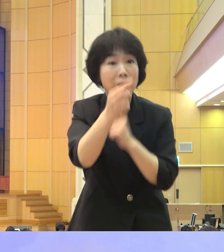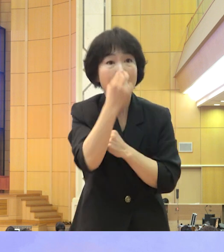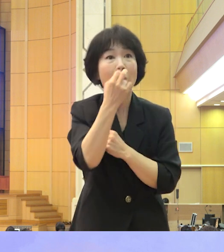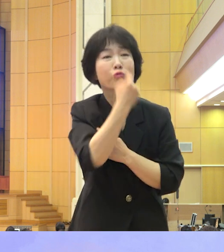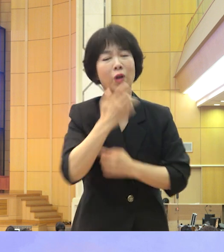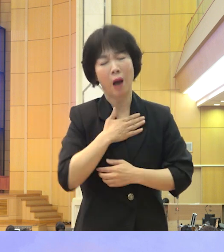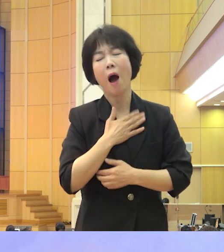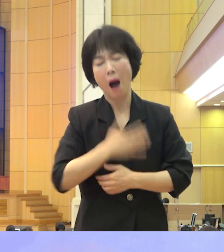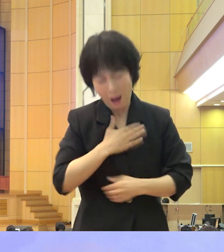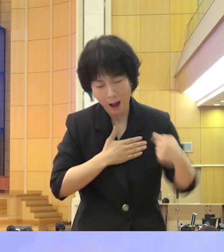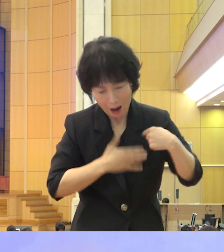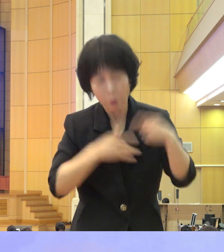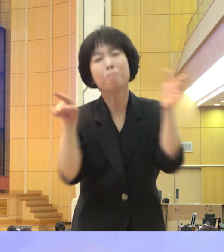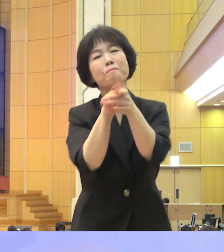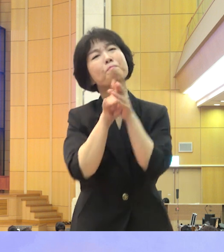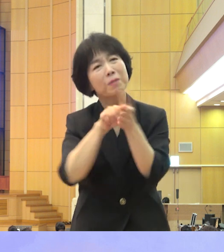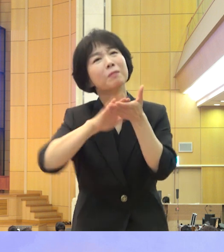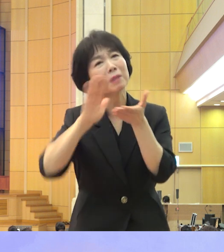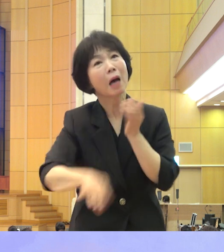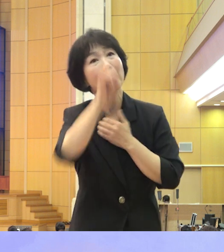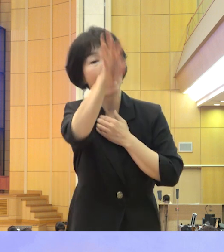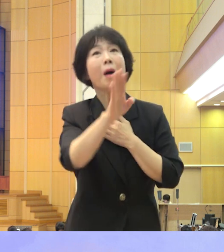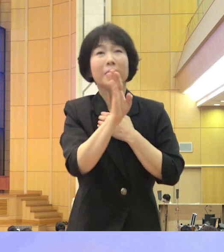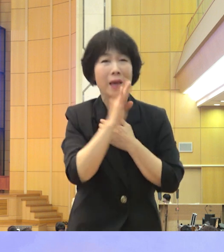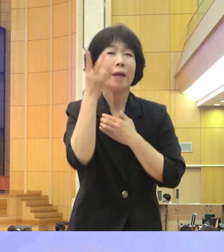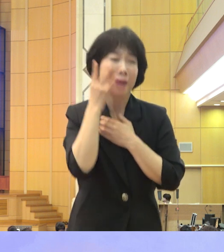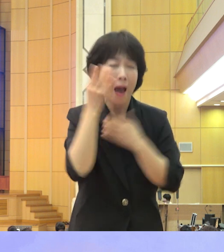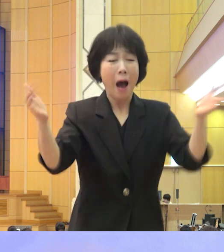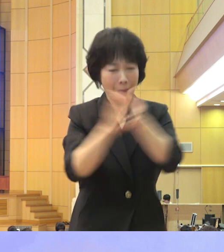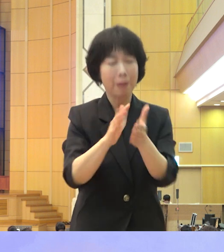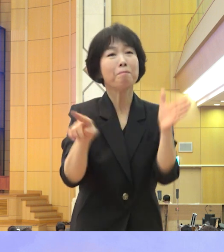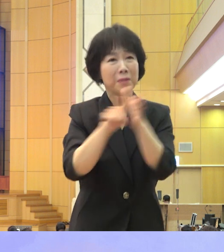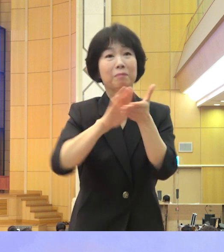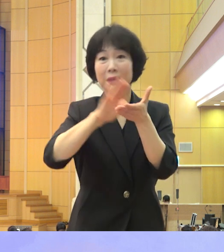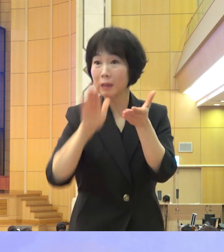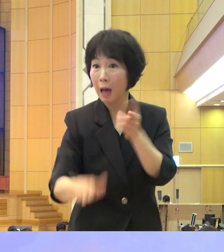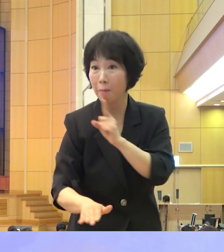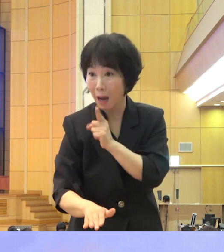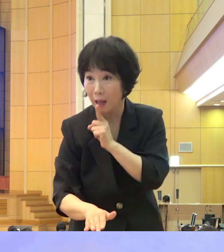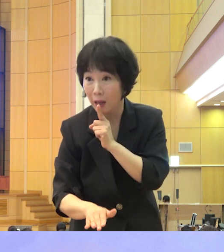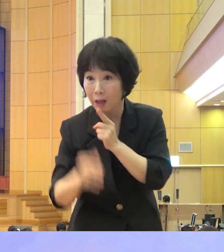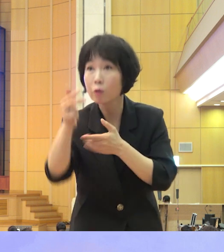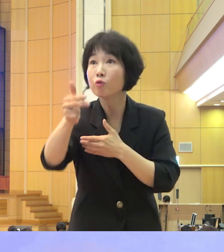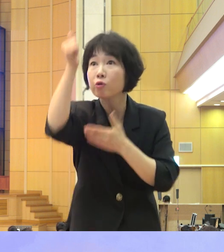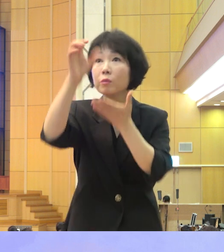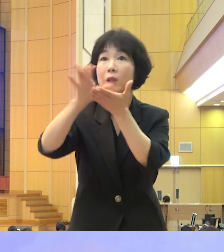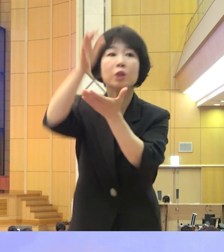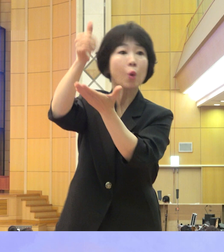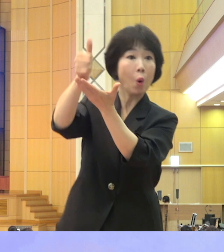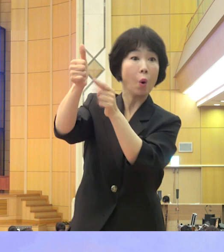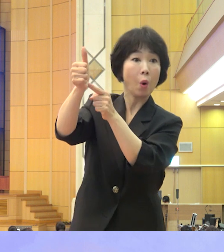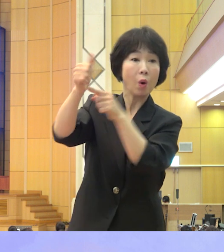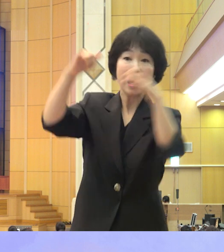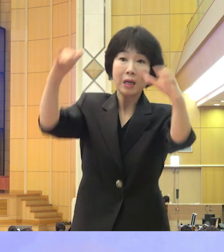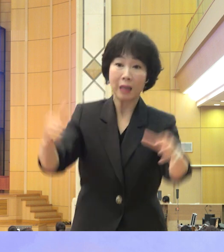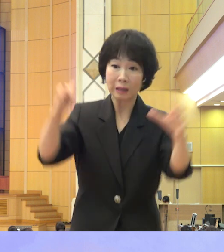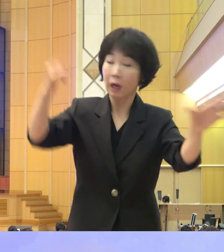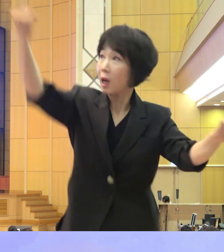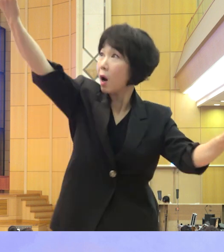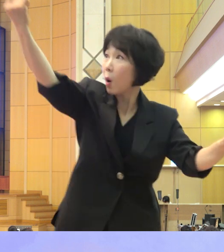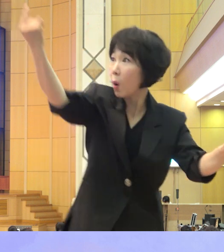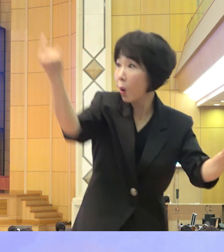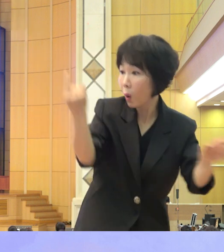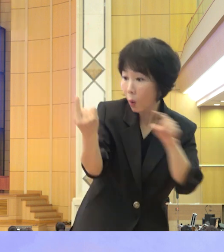주님의 말씀한 대로 내가 이것을 믿느냐? 그렇습니다. 주는 그리스도시요 세상에 오시는